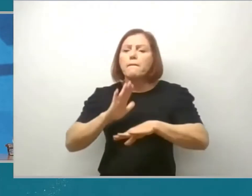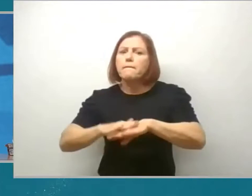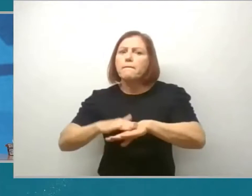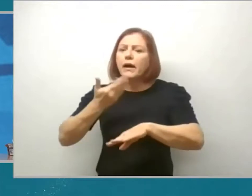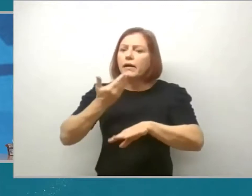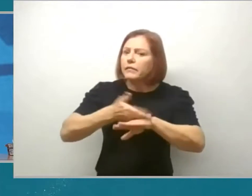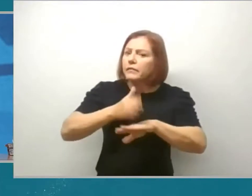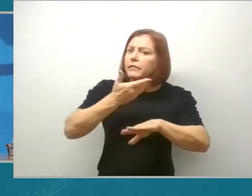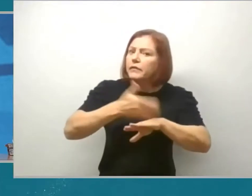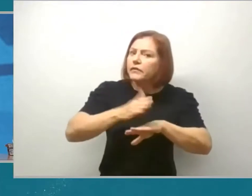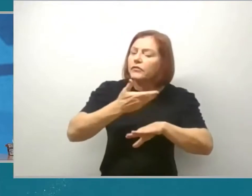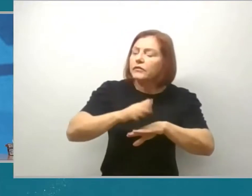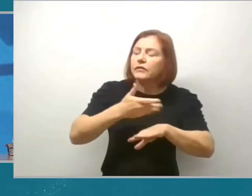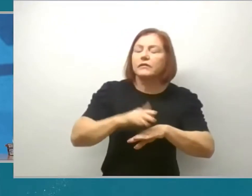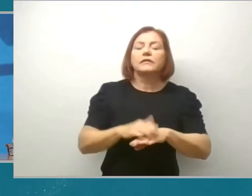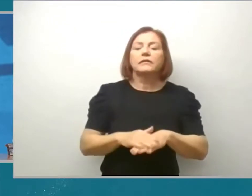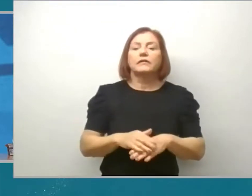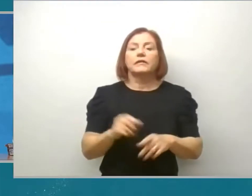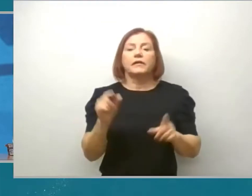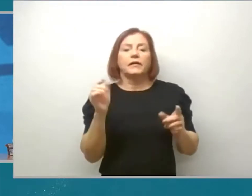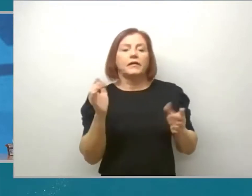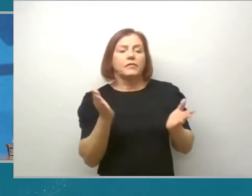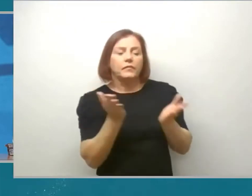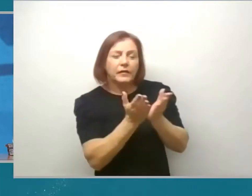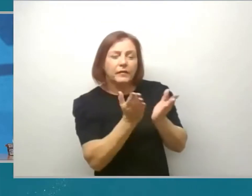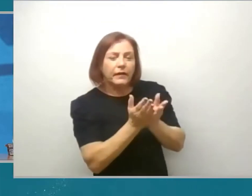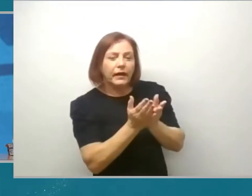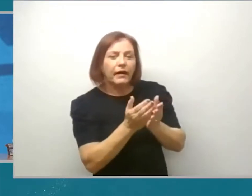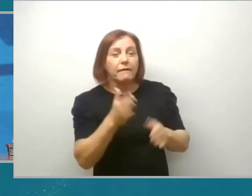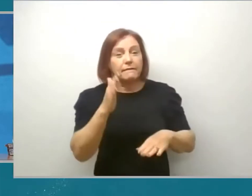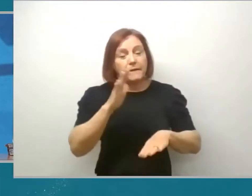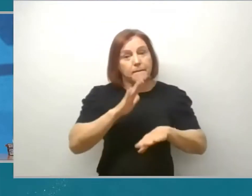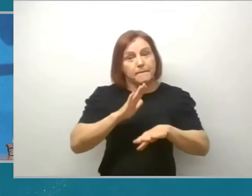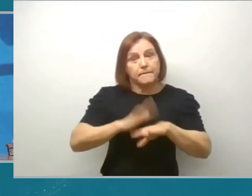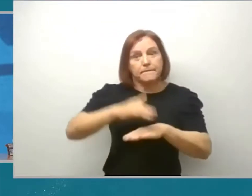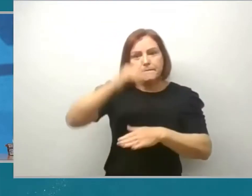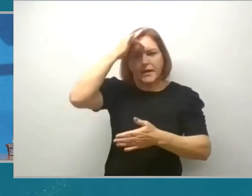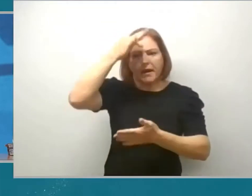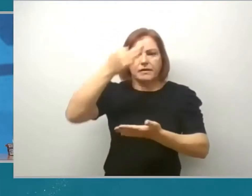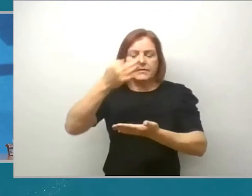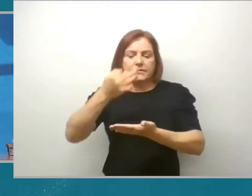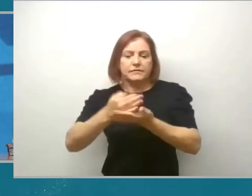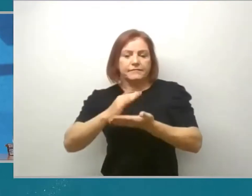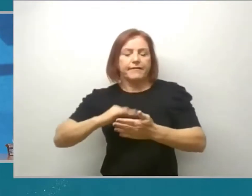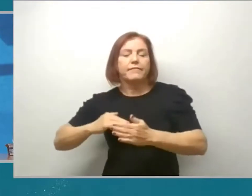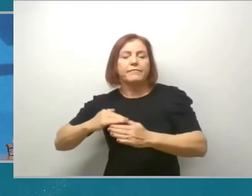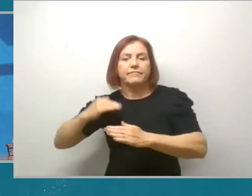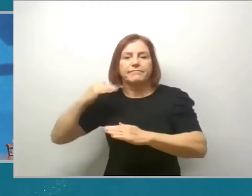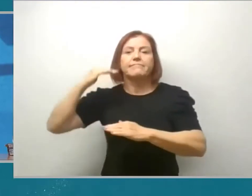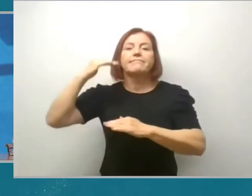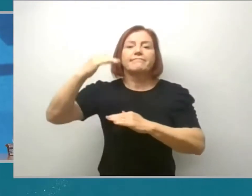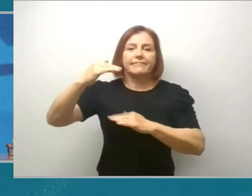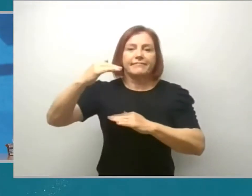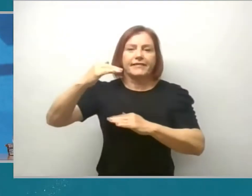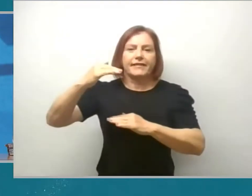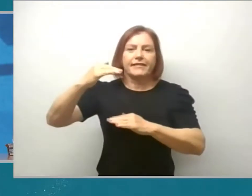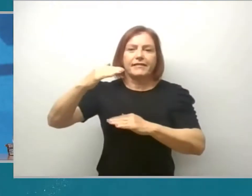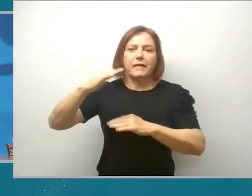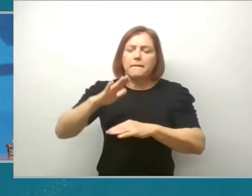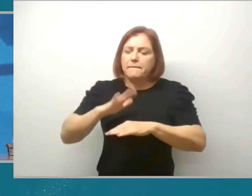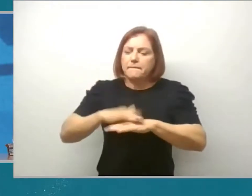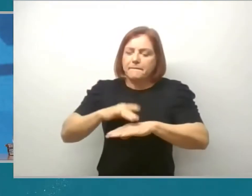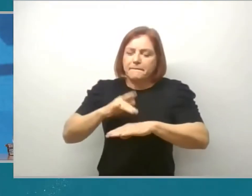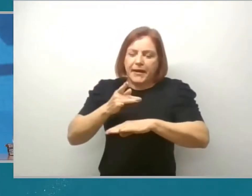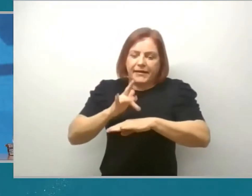da nossa fé aumenta. E mais joia vamos ficando, né? E o